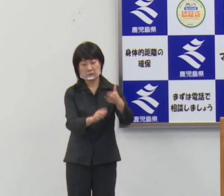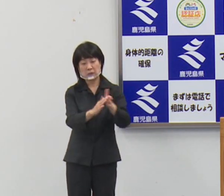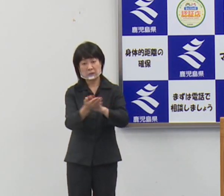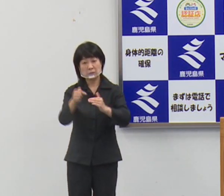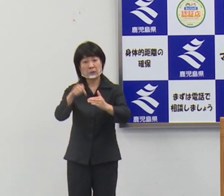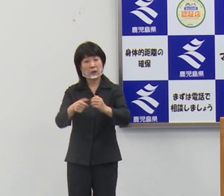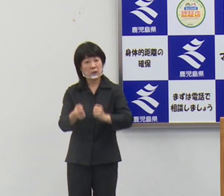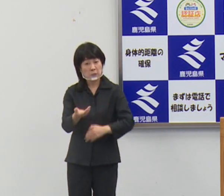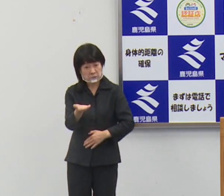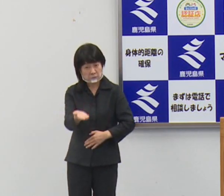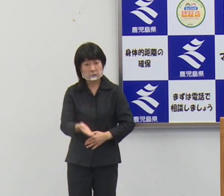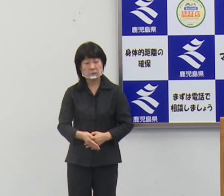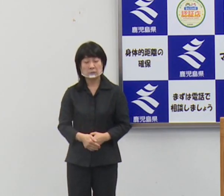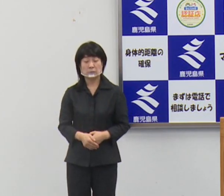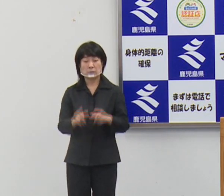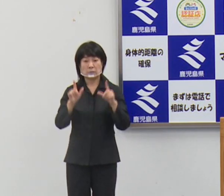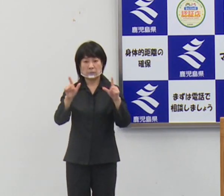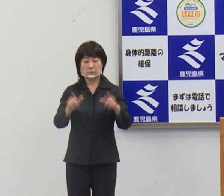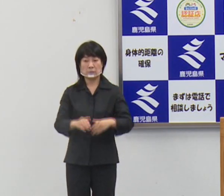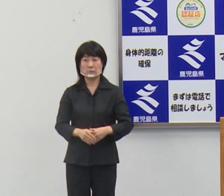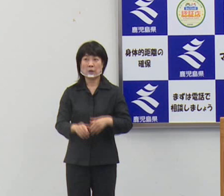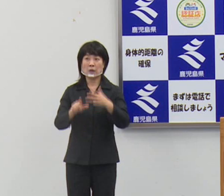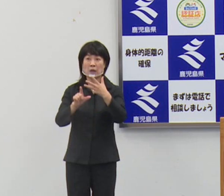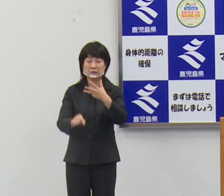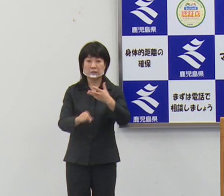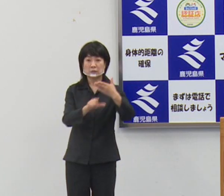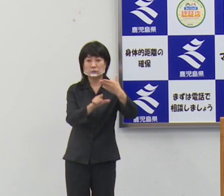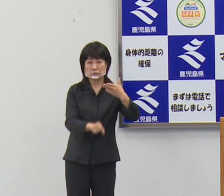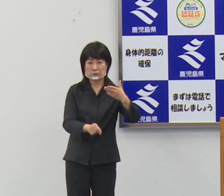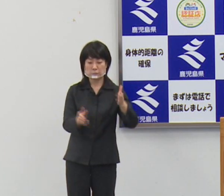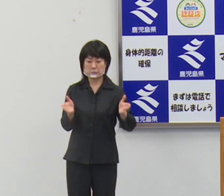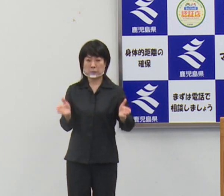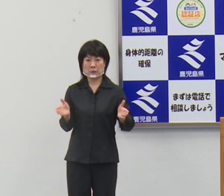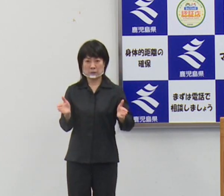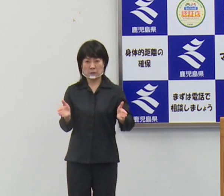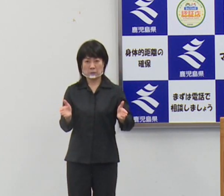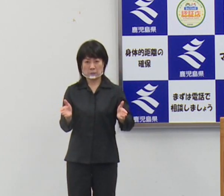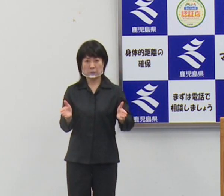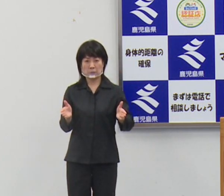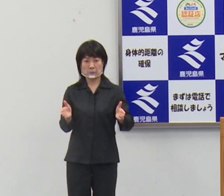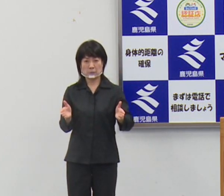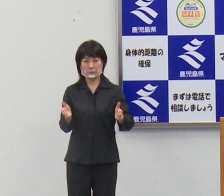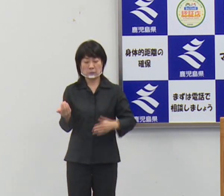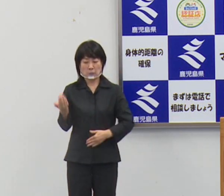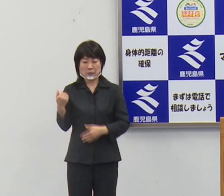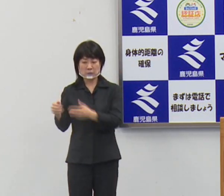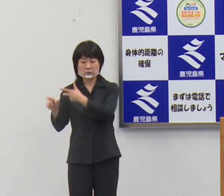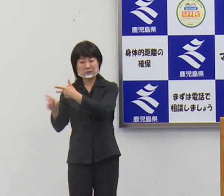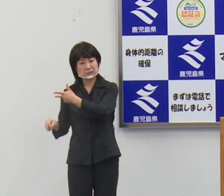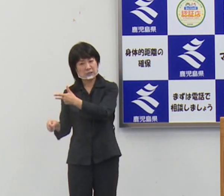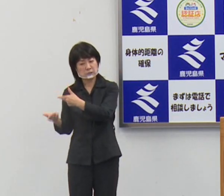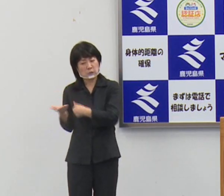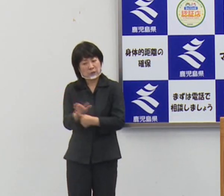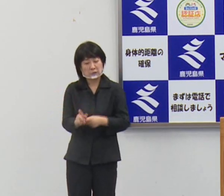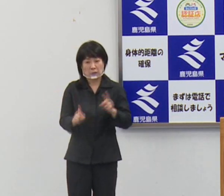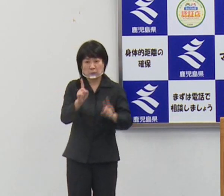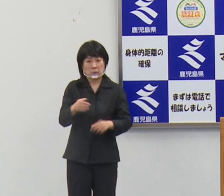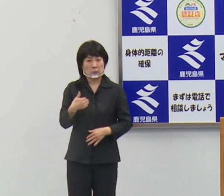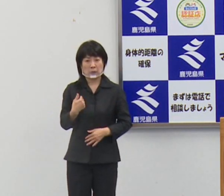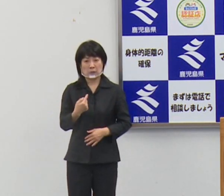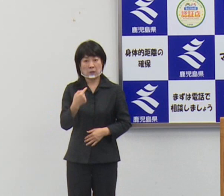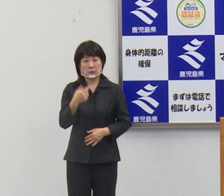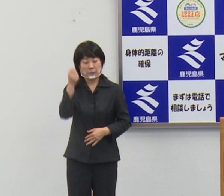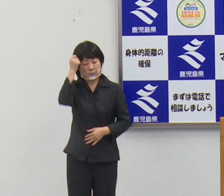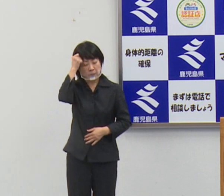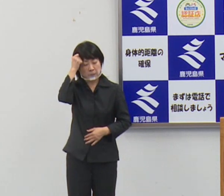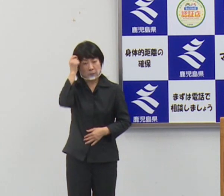の中ではいらっしゃるんでしょうか。 8月9月だったか、ちょっとその7月も入ってたか分かりませんけど、私の記